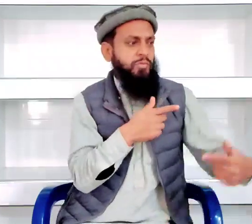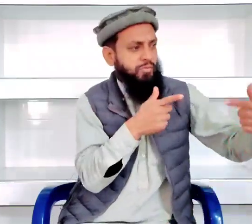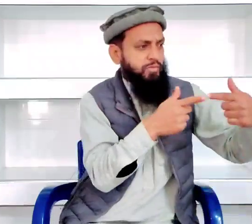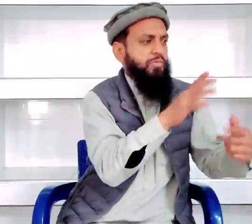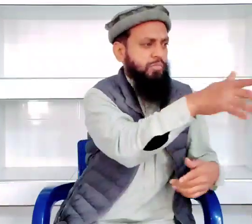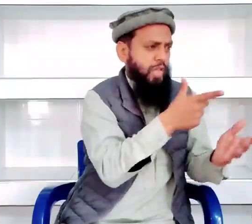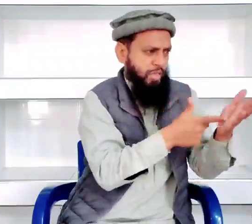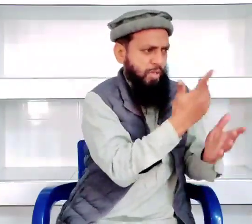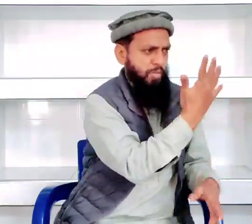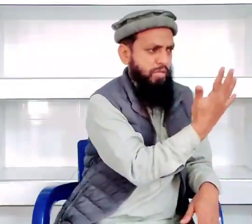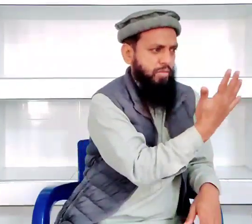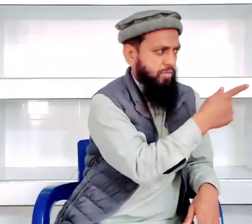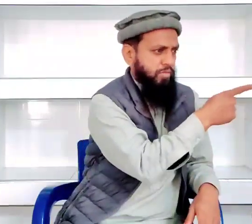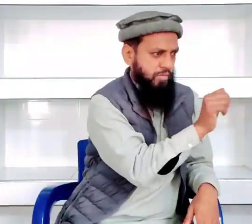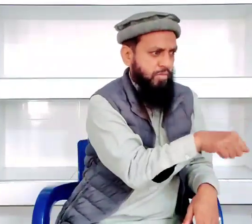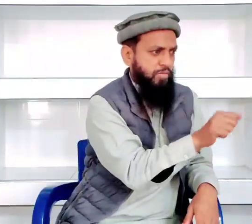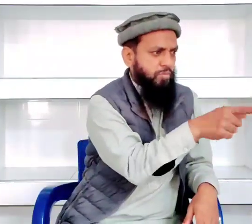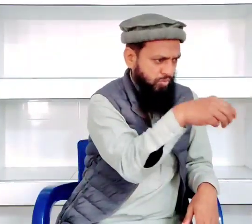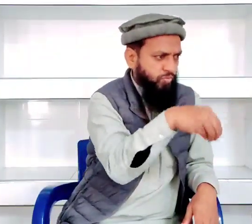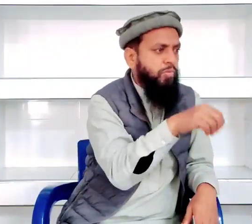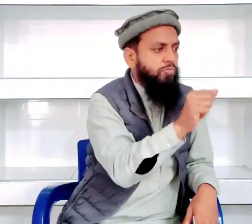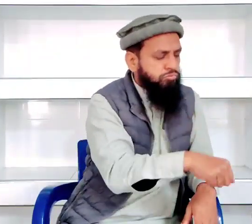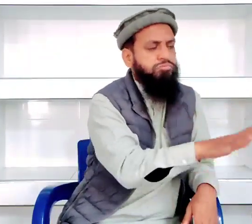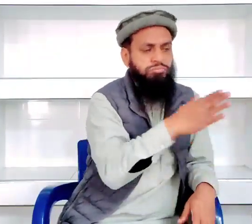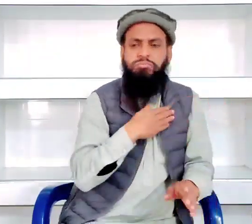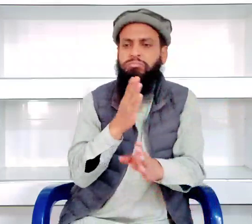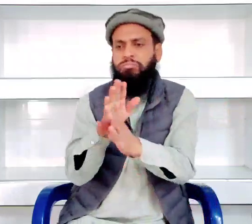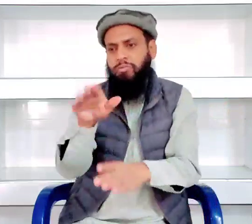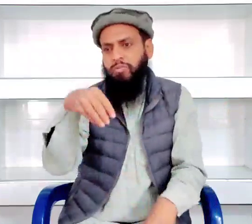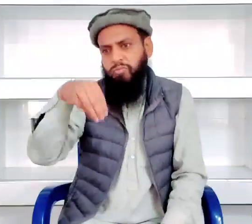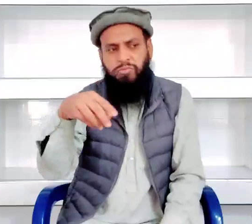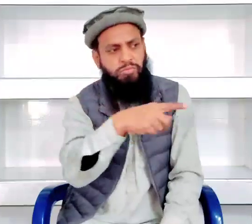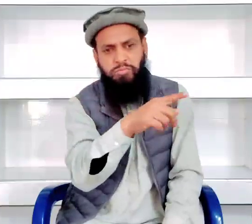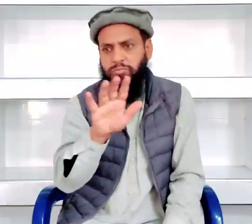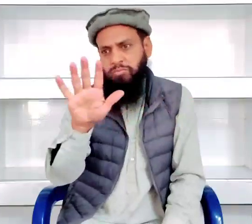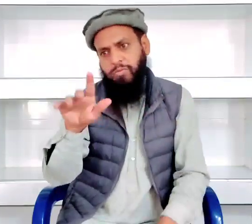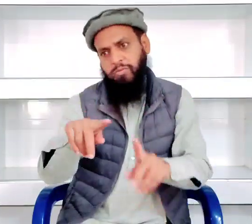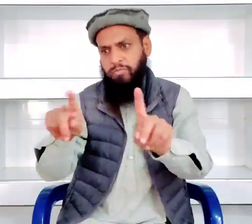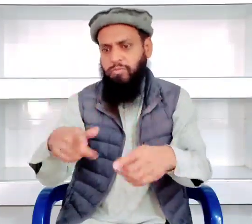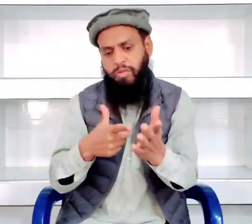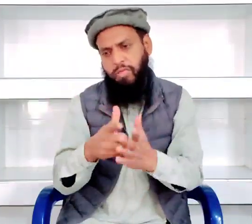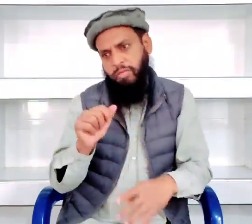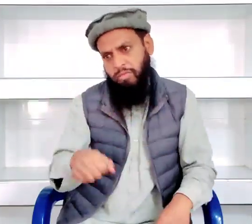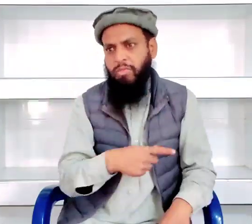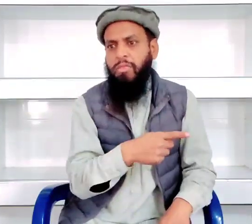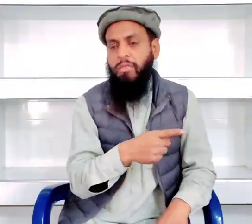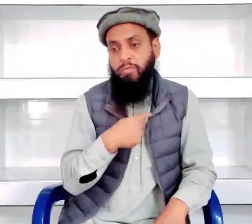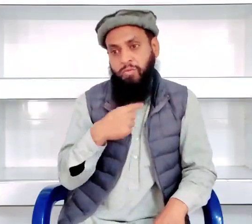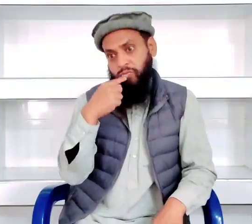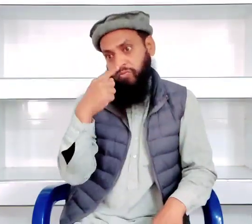خرید لے لیکن اودے وچ تخصیص نہیں کردا کہ کیڑی پہلی دی فصل میں رکھنی ہے تے کیڑی دی دینی